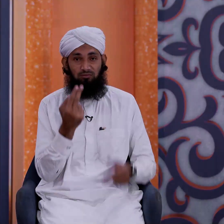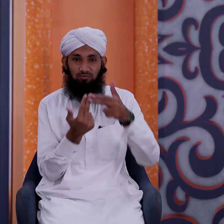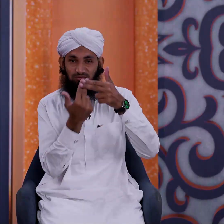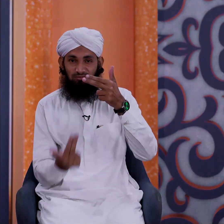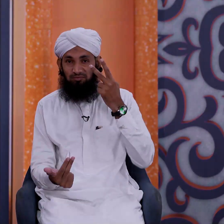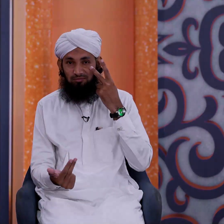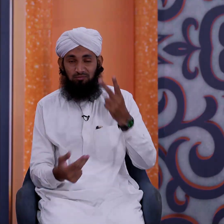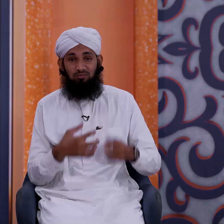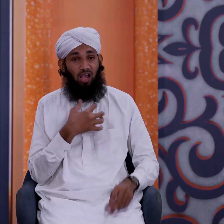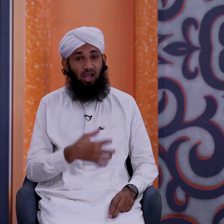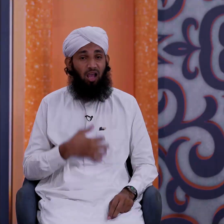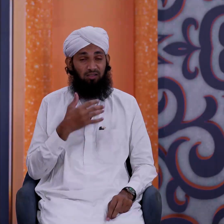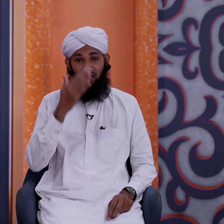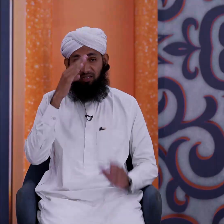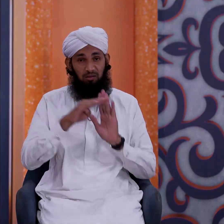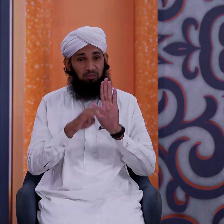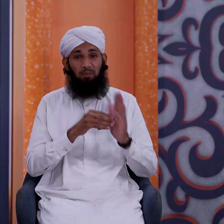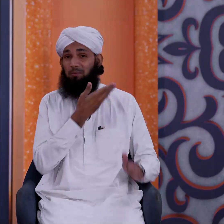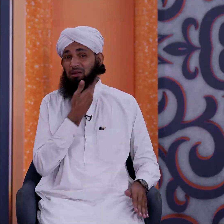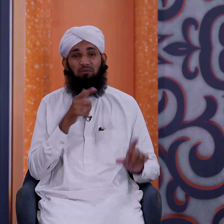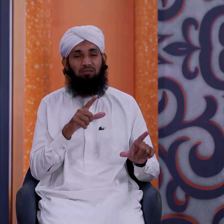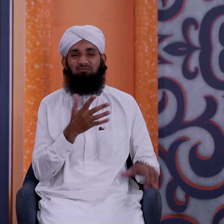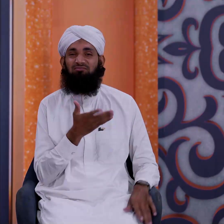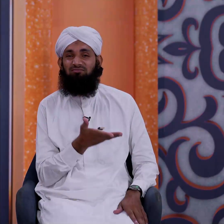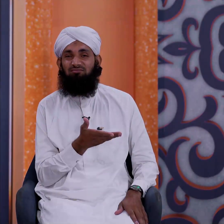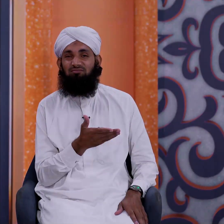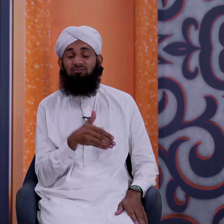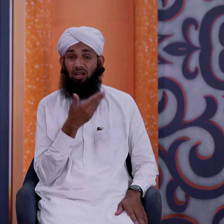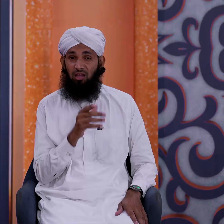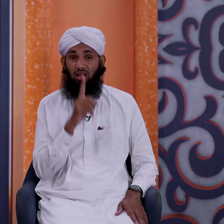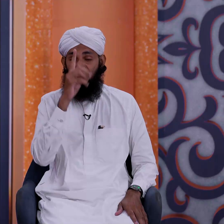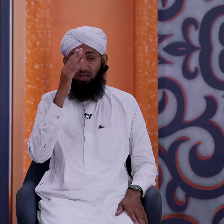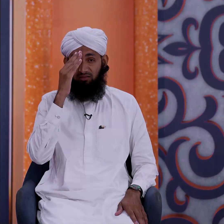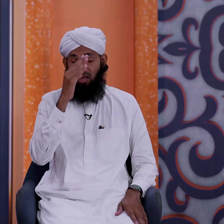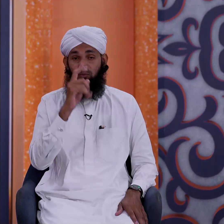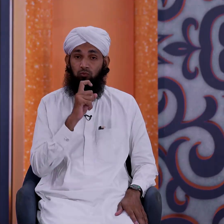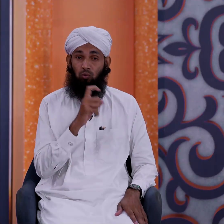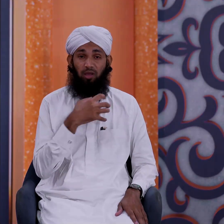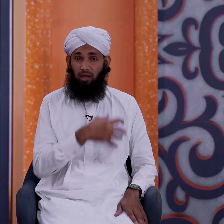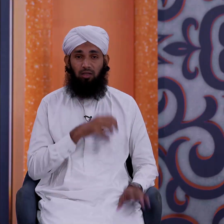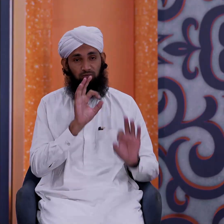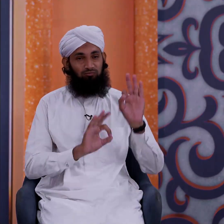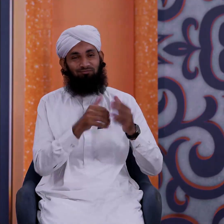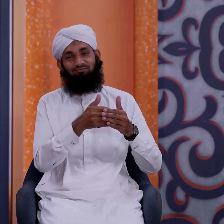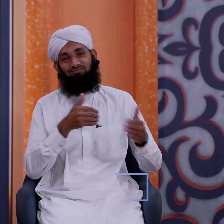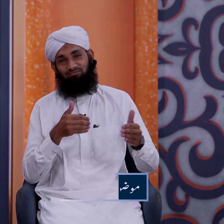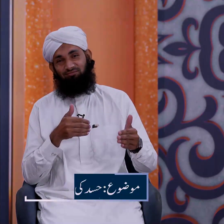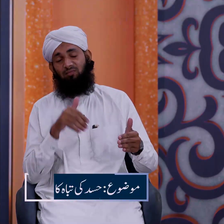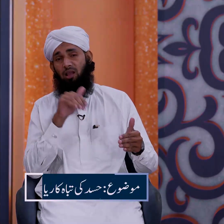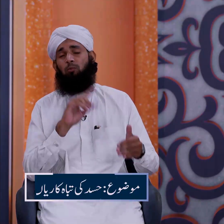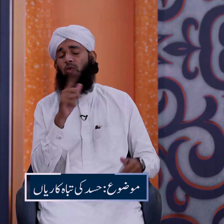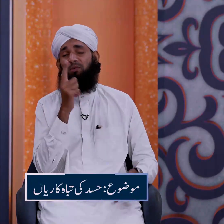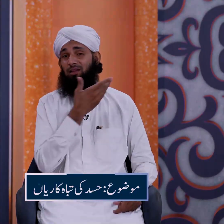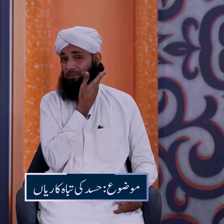کہ حسد کو دین اسلام کے اندر پسند نہیں کیا گیا، بلکہ حسد سے بچنے کا ہمیں سمجھایا گیا، ہمیں بتایا گیا۔ اب اس کا علاج کیا